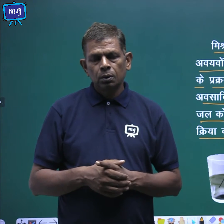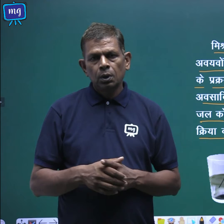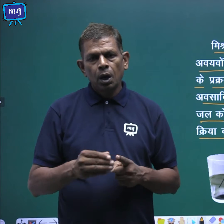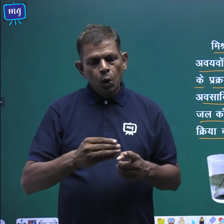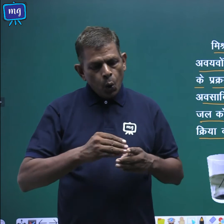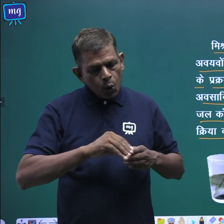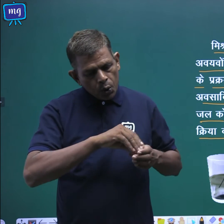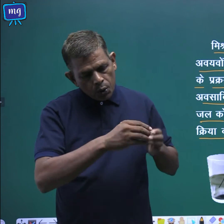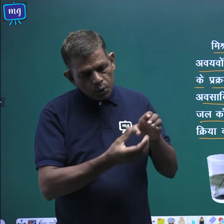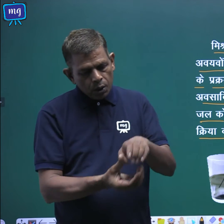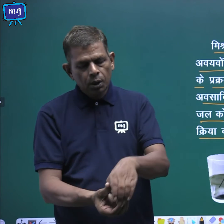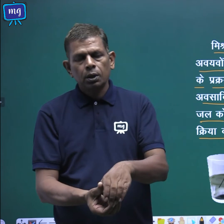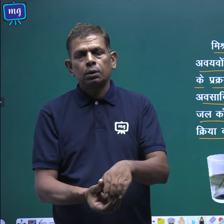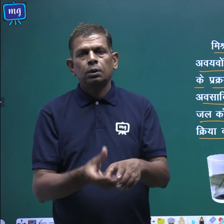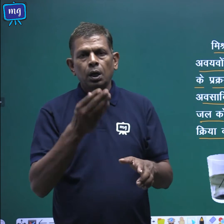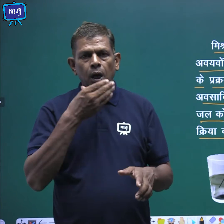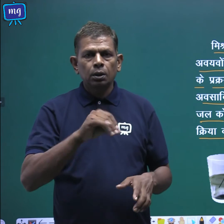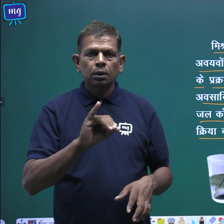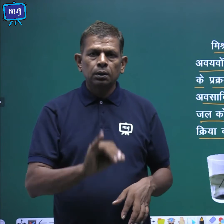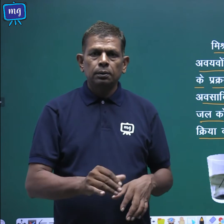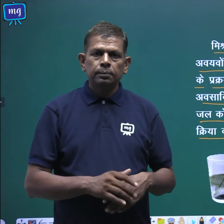निस्तारण कहते हैं।